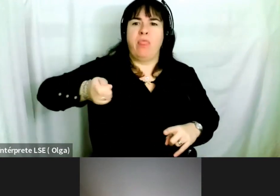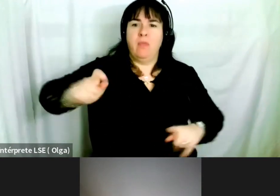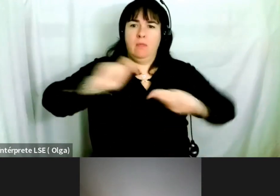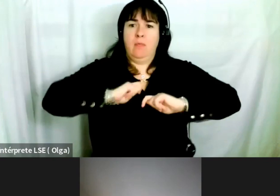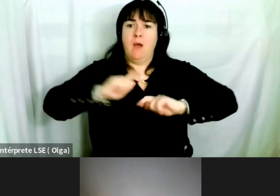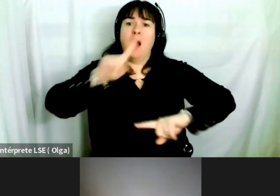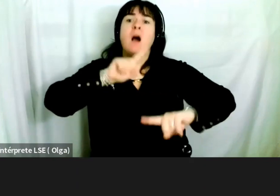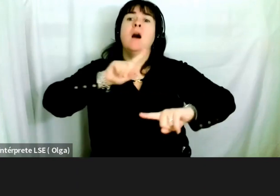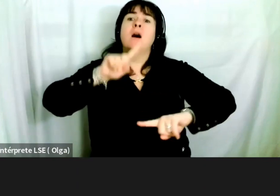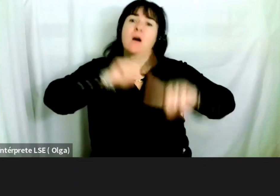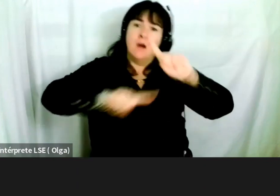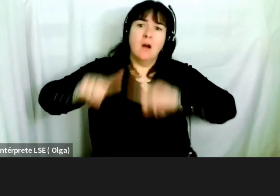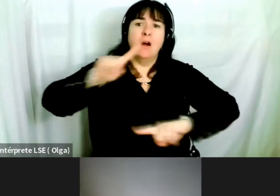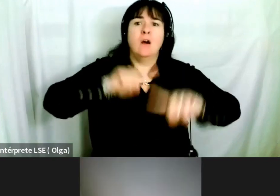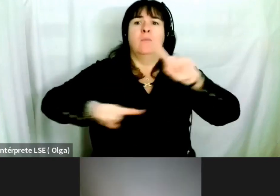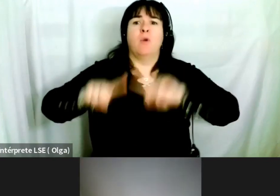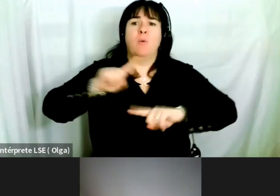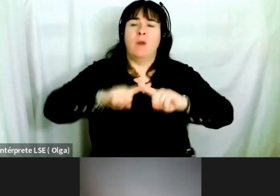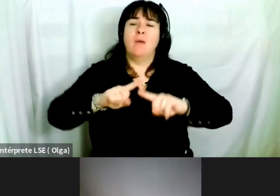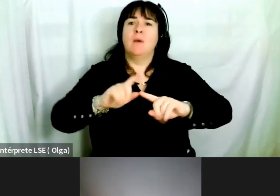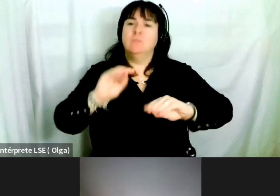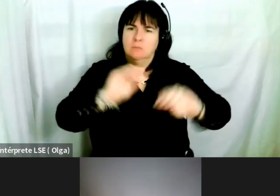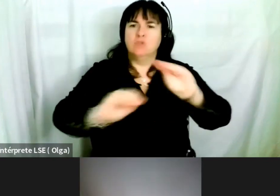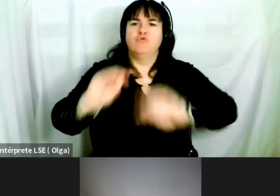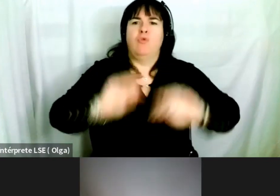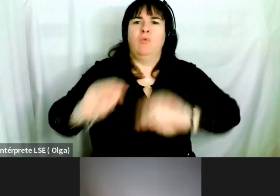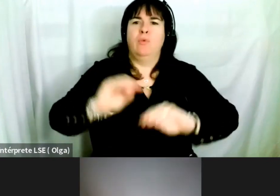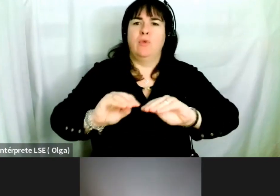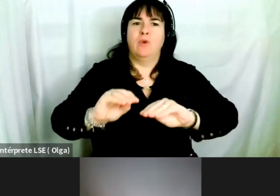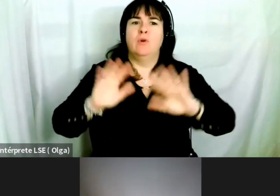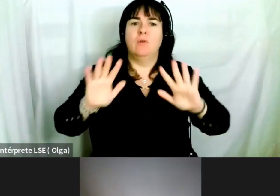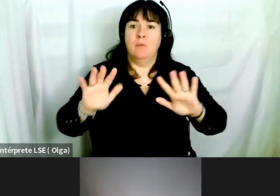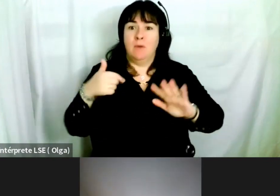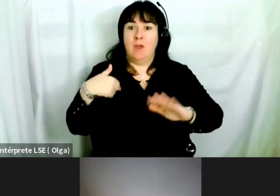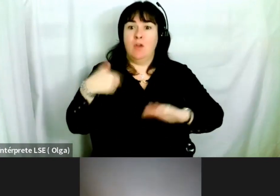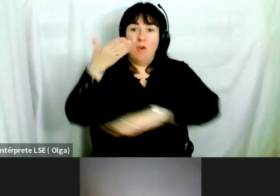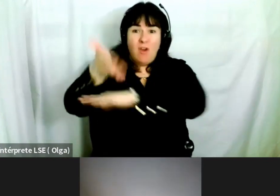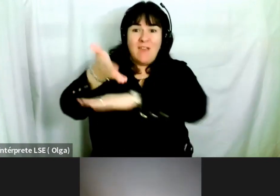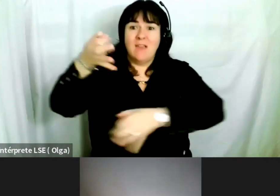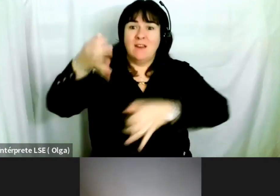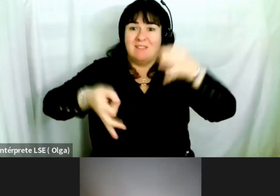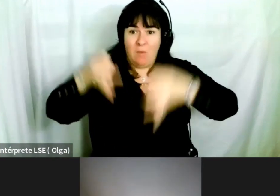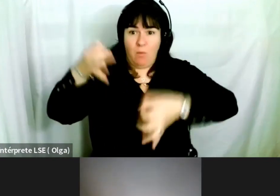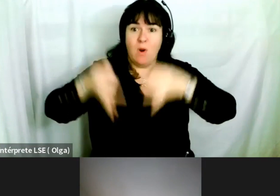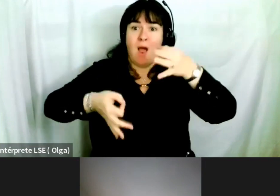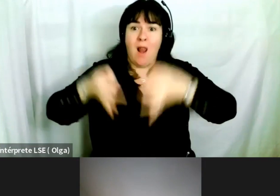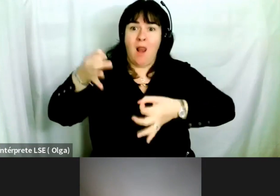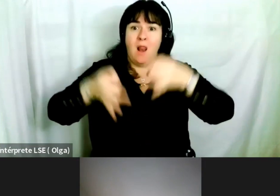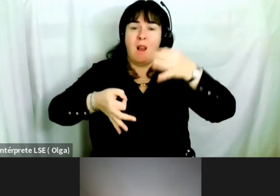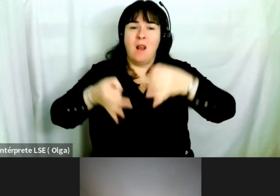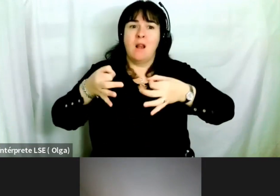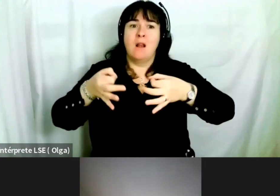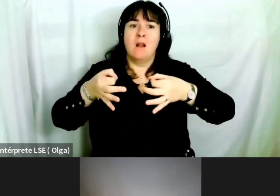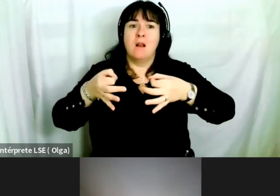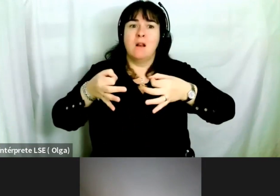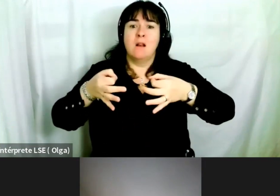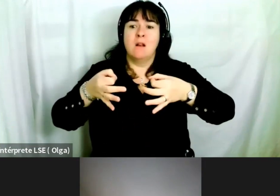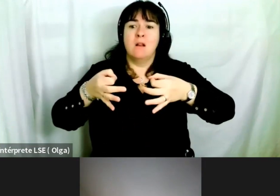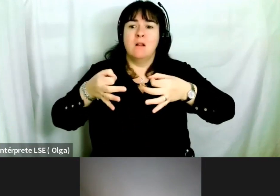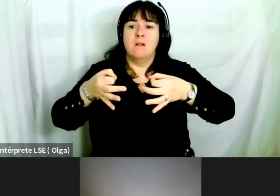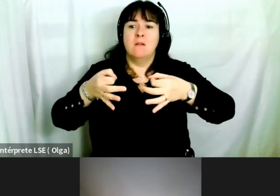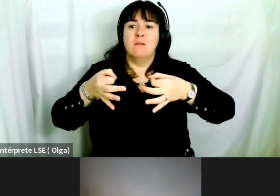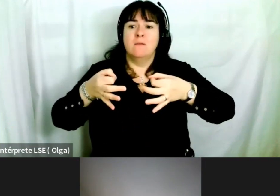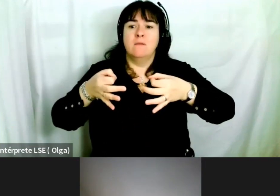problema. Lo que ocurre es que el acudir a los tribunales muchas veces es una